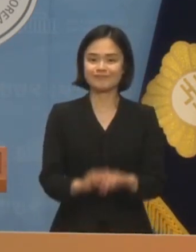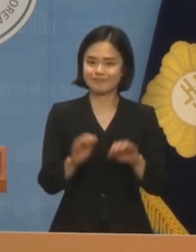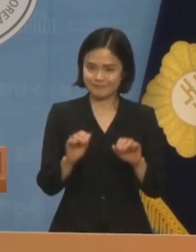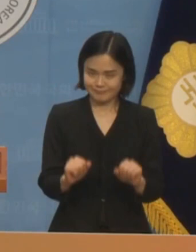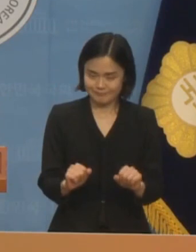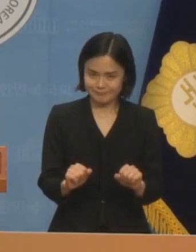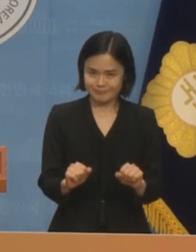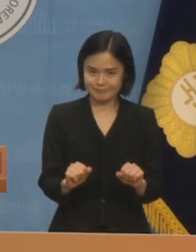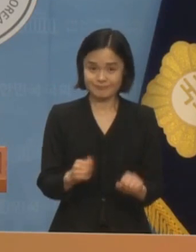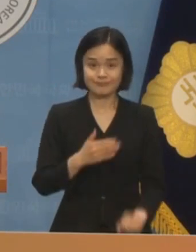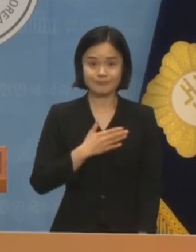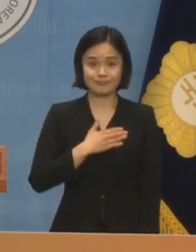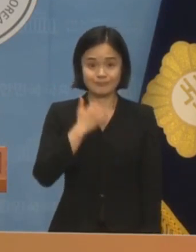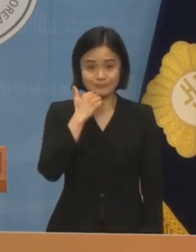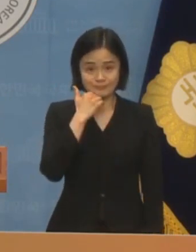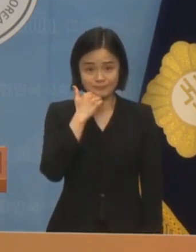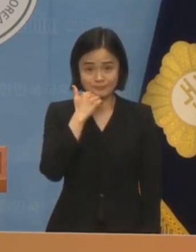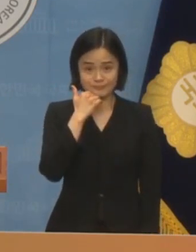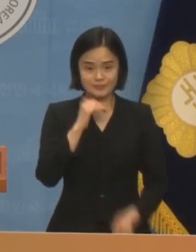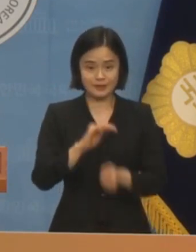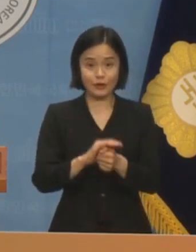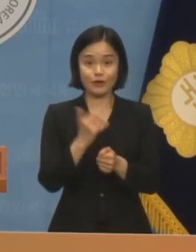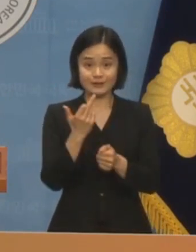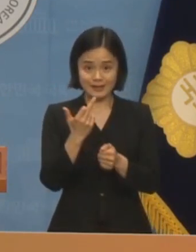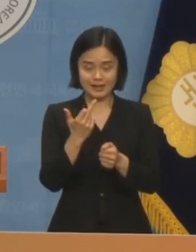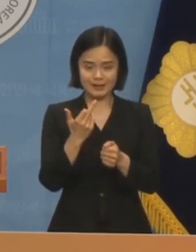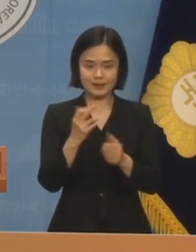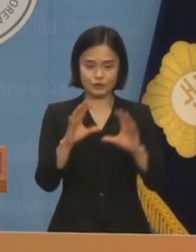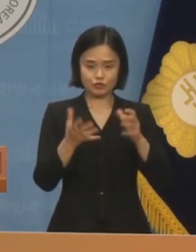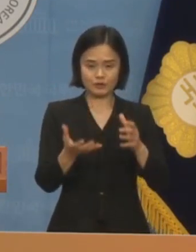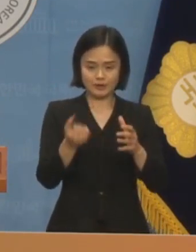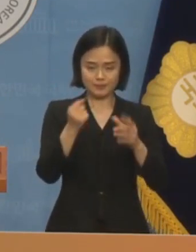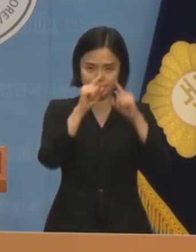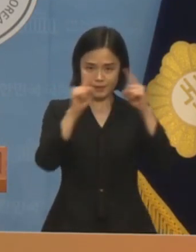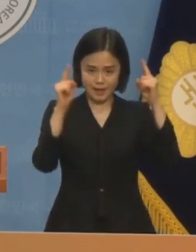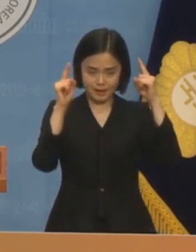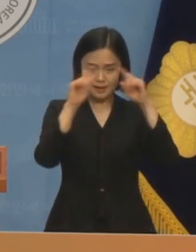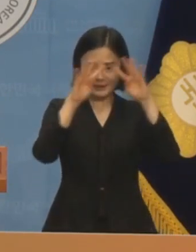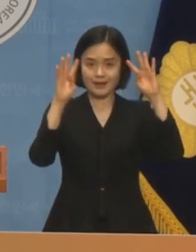안녕하십니까. 저는 현재 경상국립대학교 4학년에 재학 중인